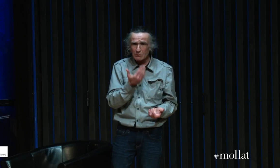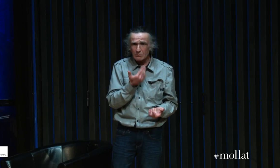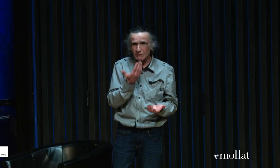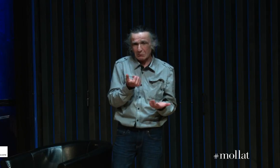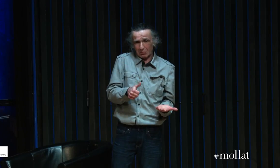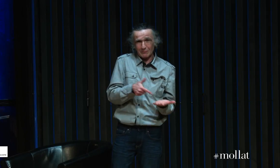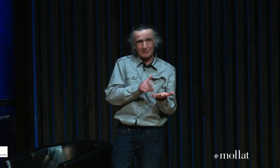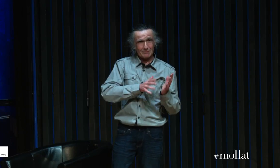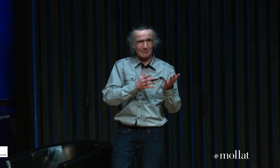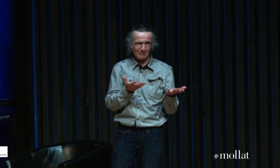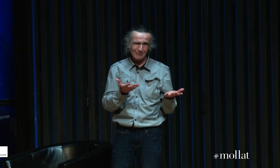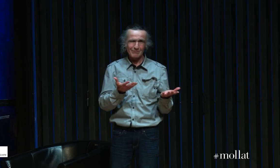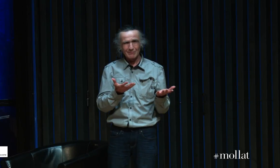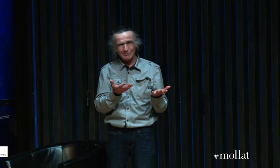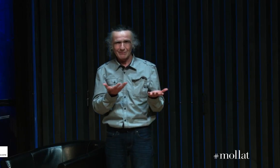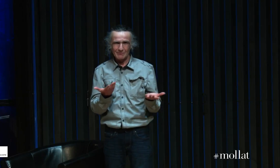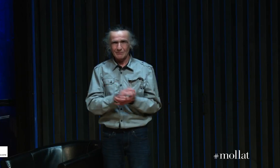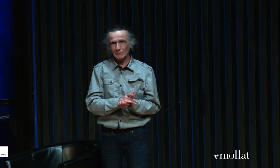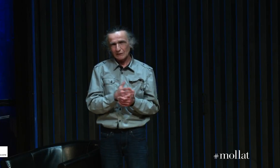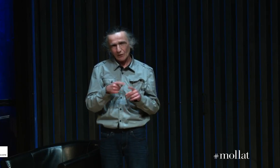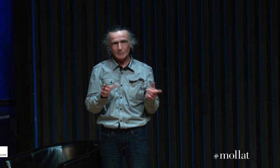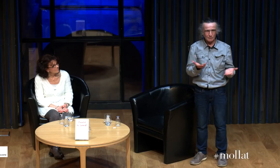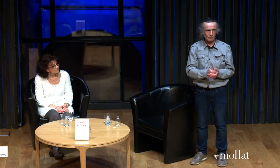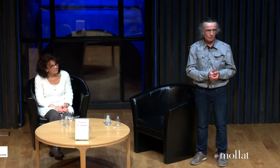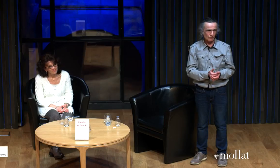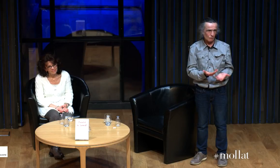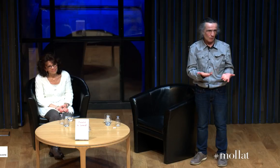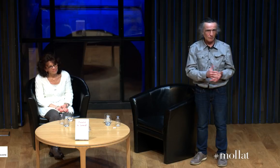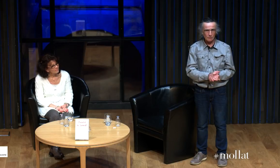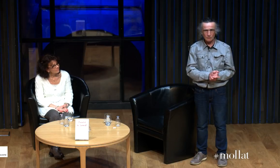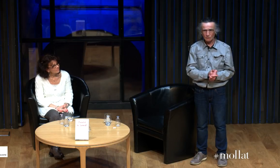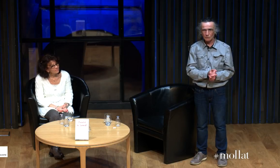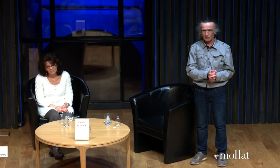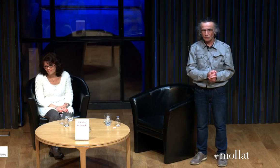militent. Nous, c'est vrai qu'on est trop peu et on a trop peu